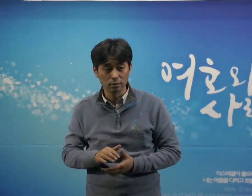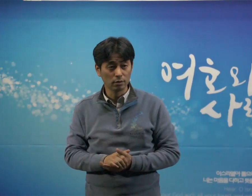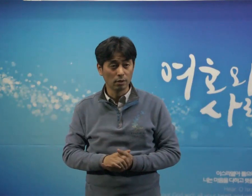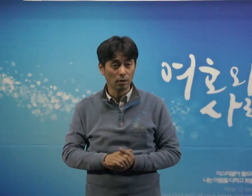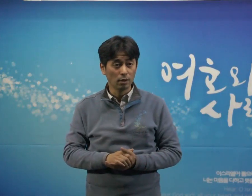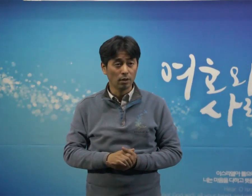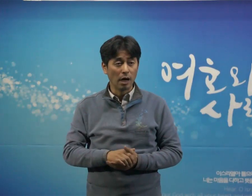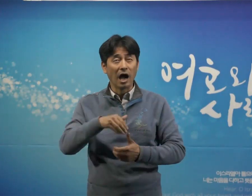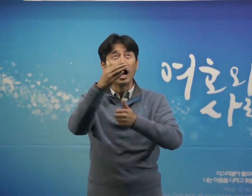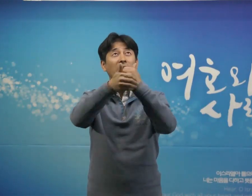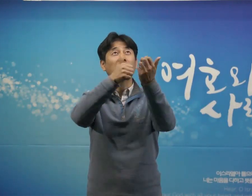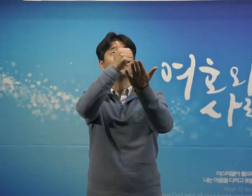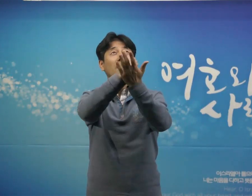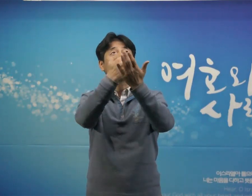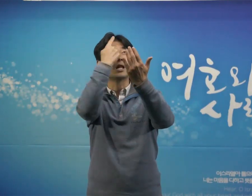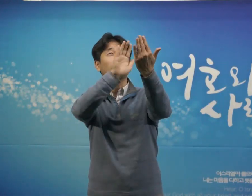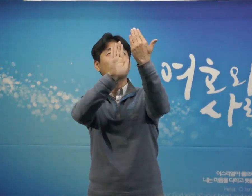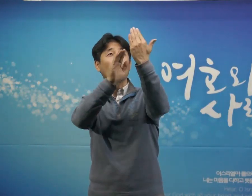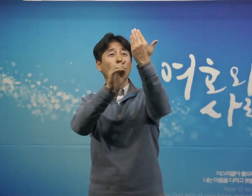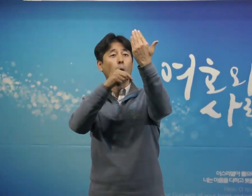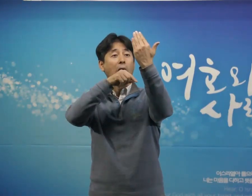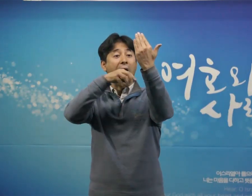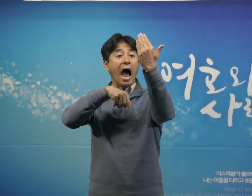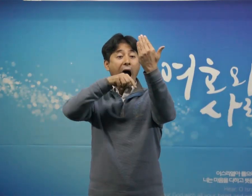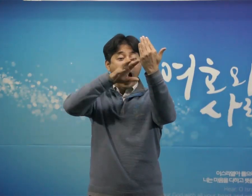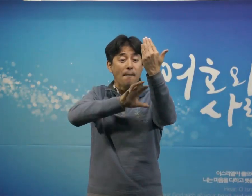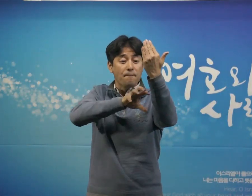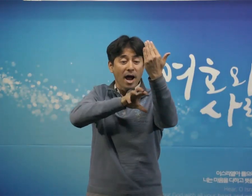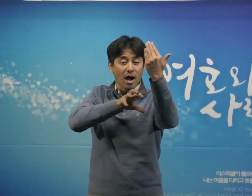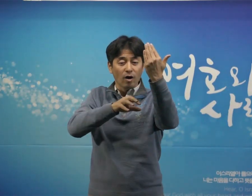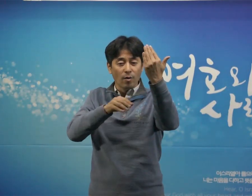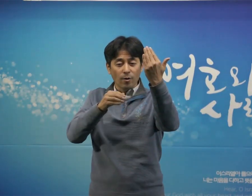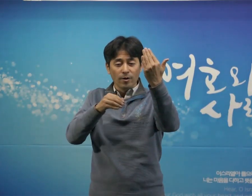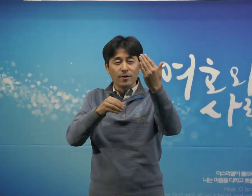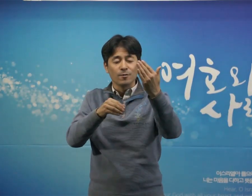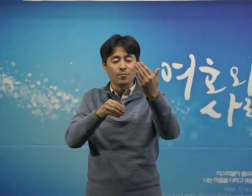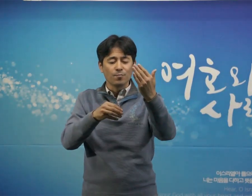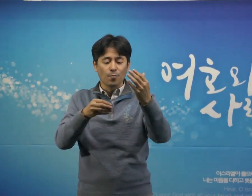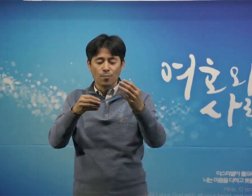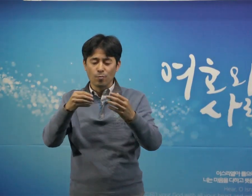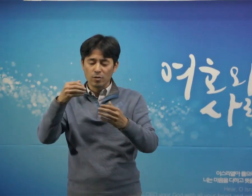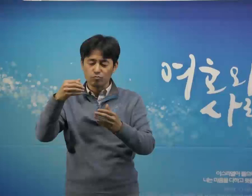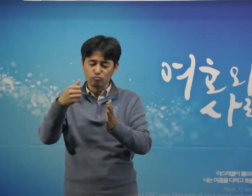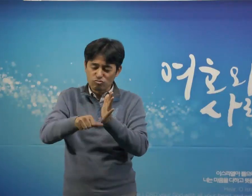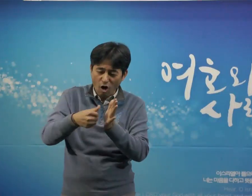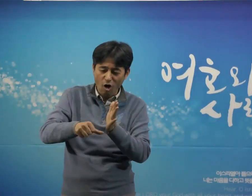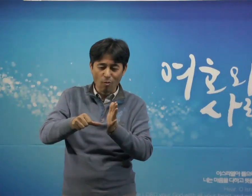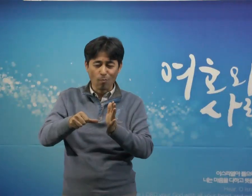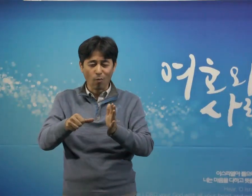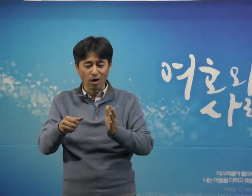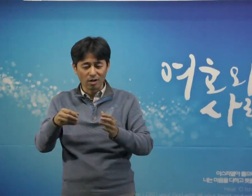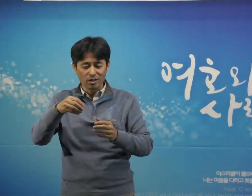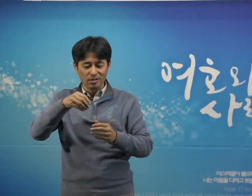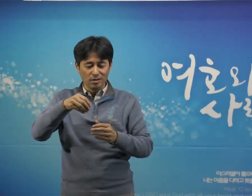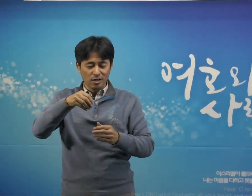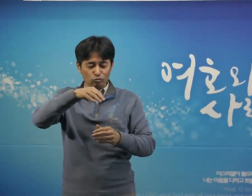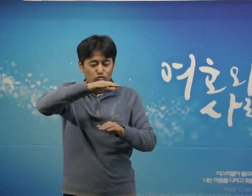혹시 여러분 중에 하나님의 얼굴을 대면하고자 할 때 그 하나님과